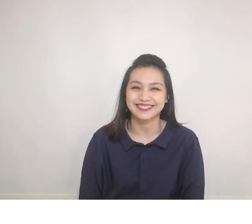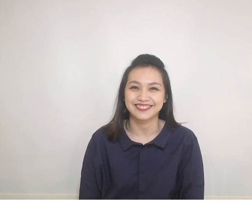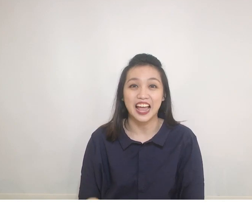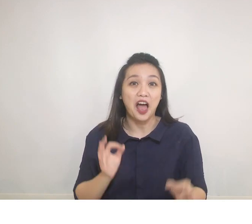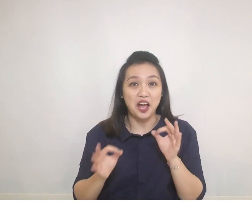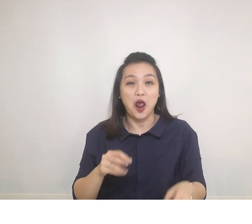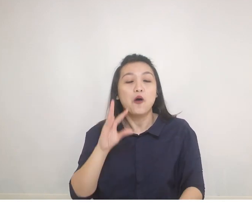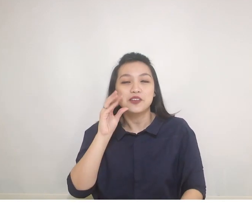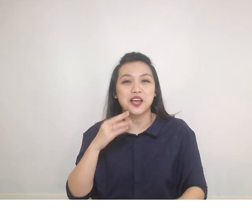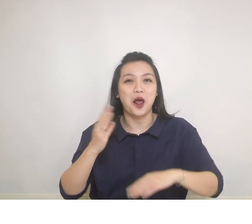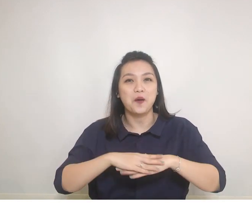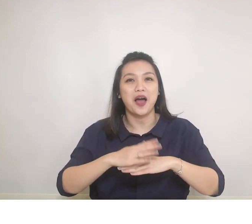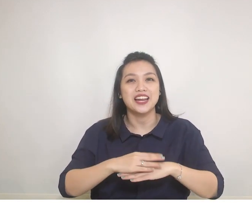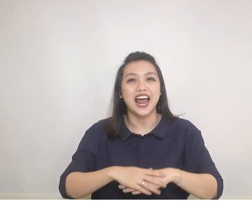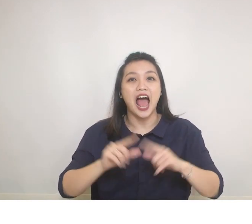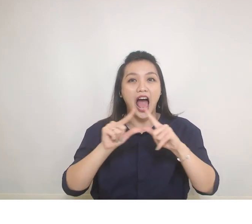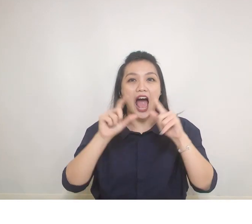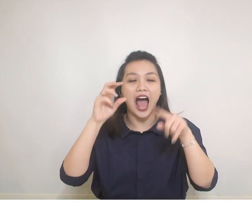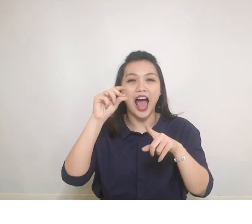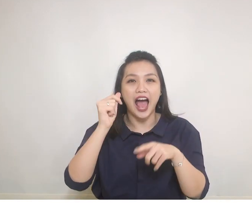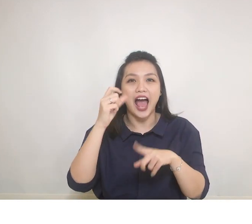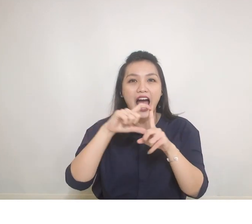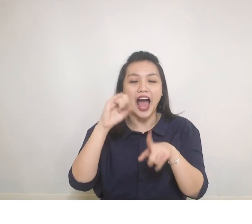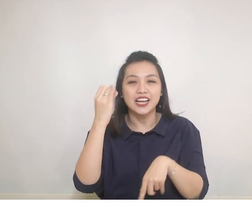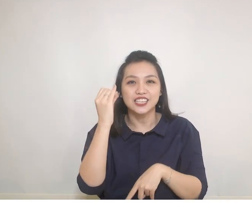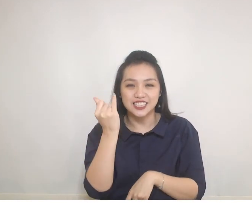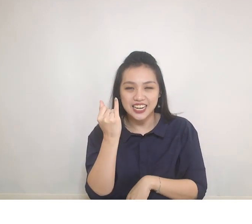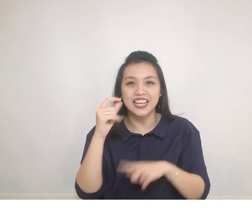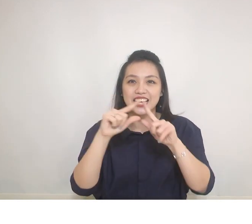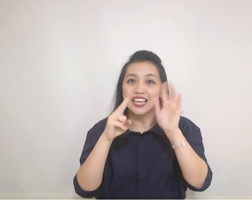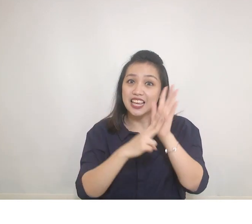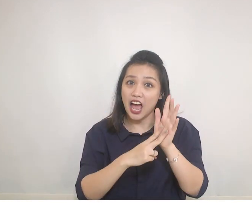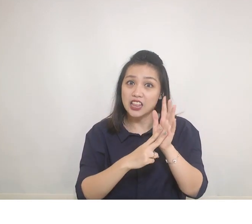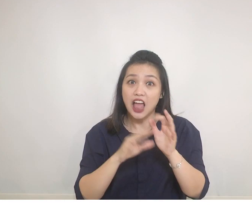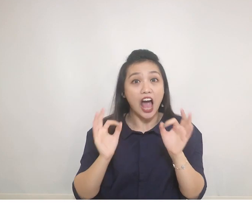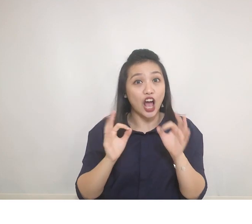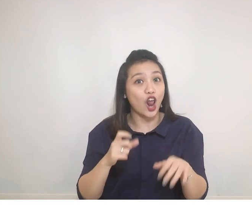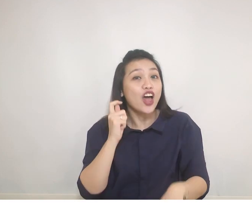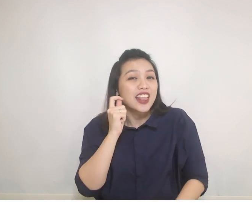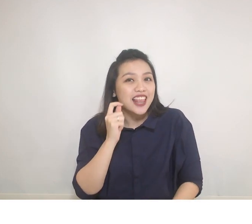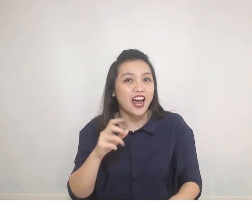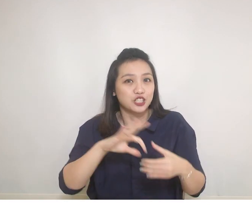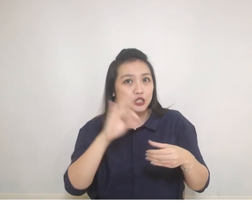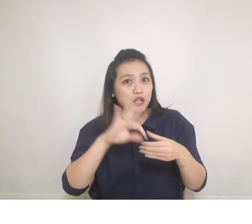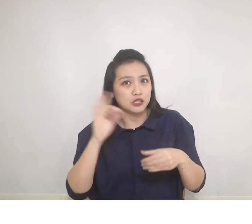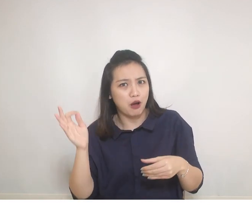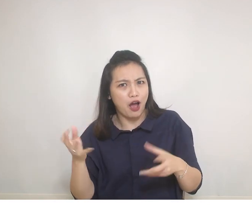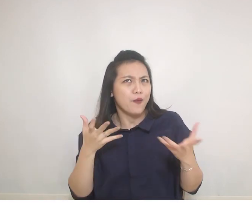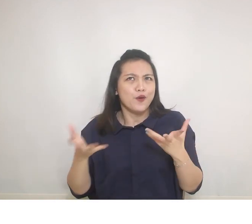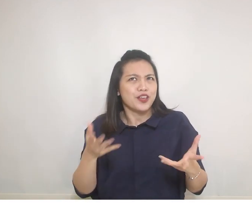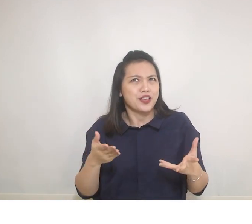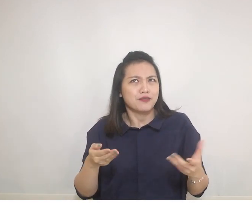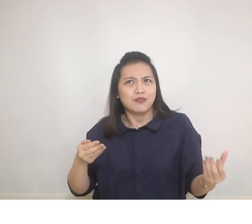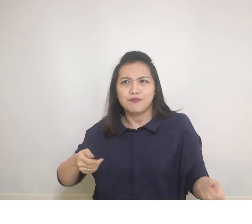Se-efisien mungkin gitu loh, mestinya. Berarti kalau tujuannya kayak begitu itu sudah salah sebagai seorang entrepreneur aja udah salah di sananya. Hmm.